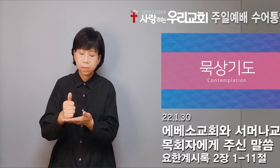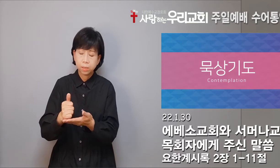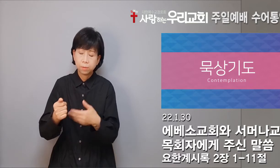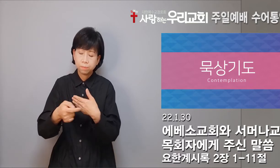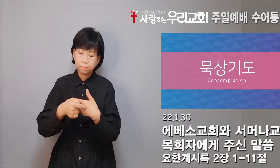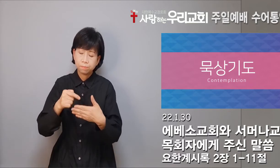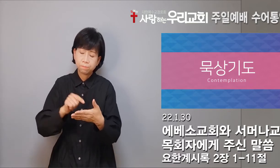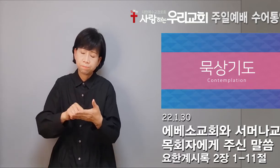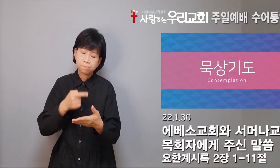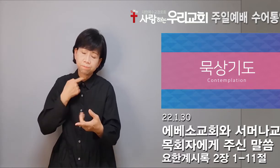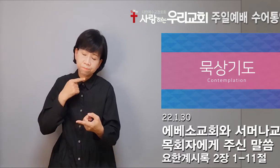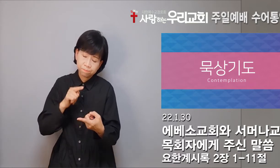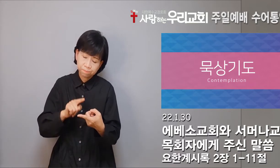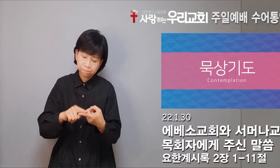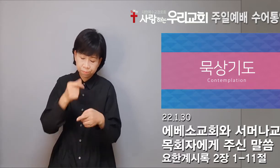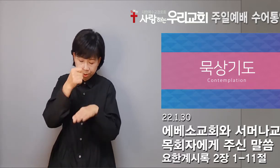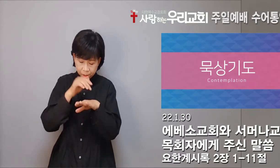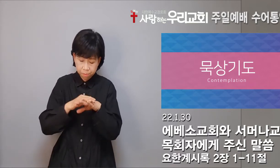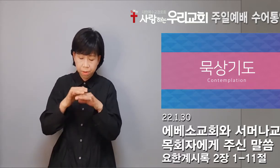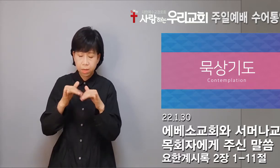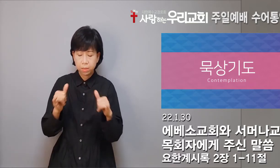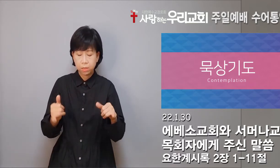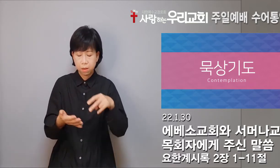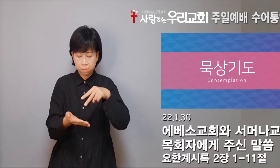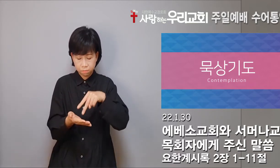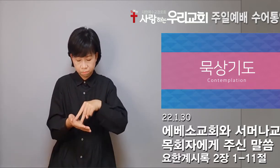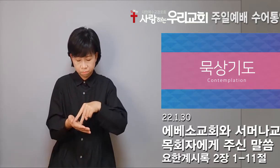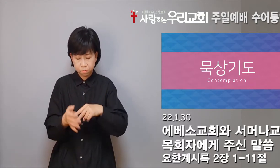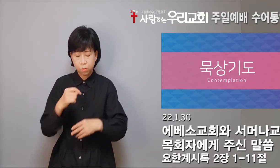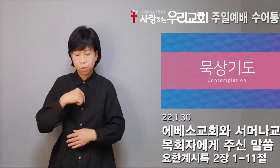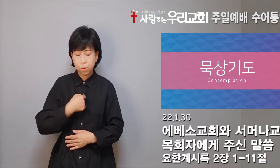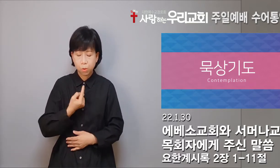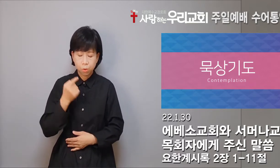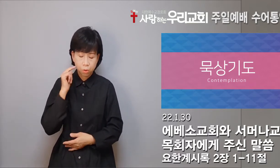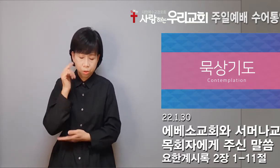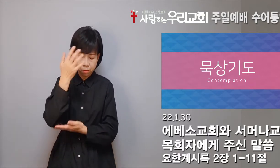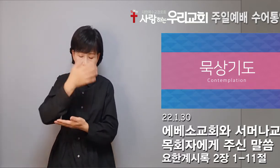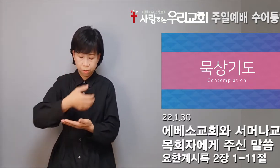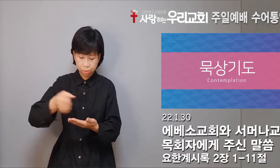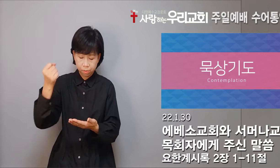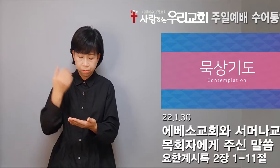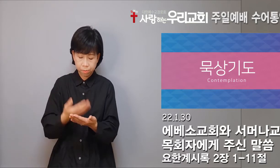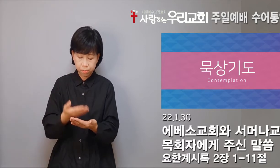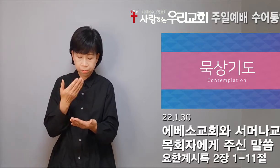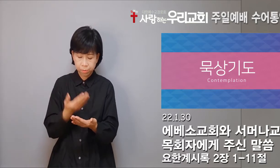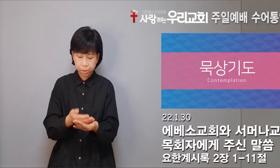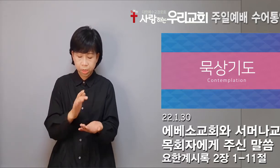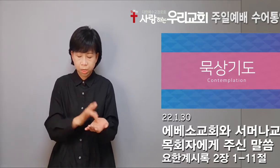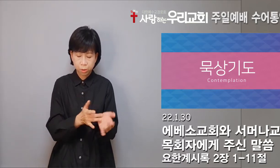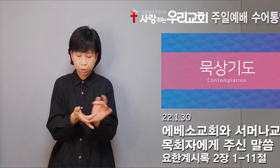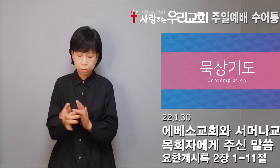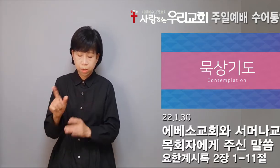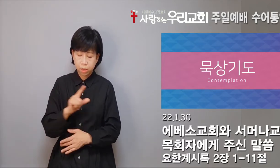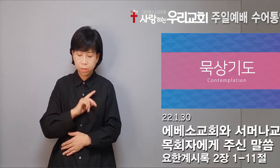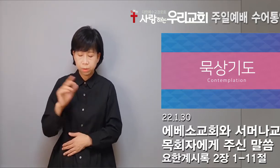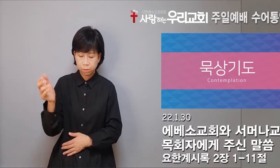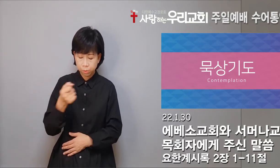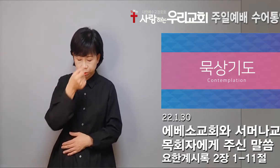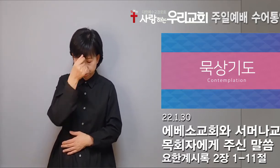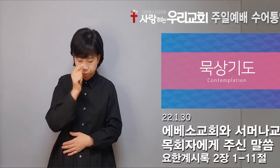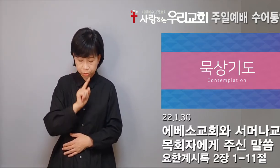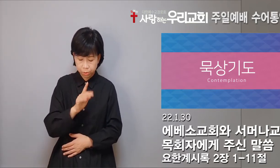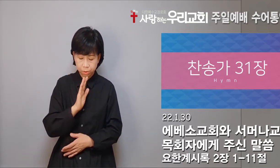예배자로 섰사오니 하나님만 홀로 영광 받아 주옵소서. 감사드리며 예수님의 이름으로